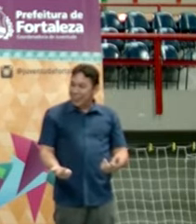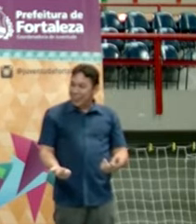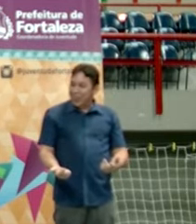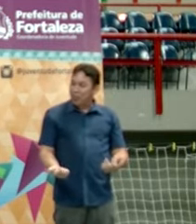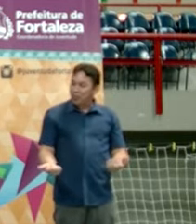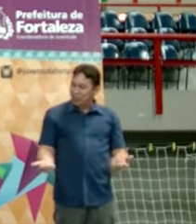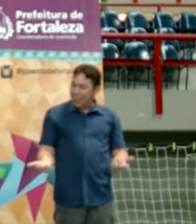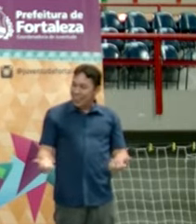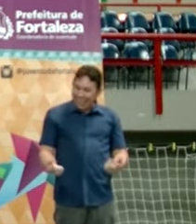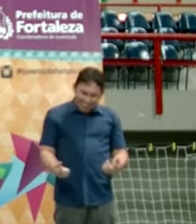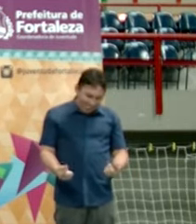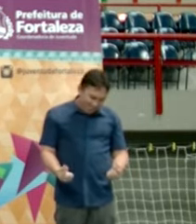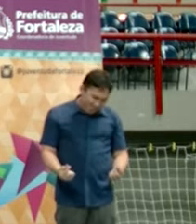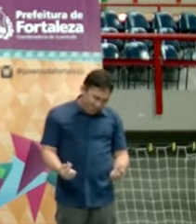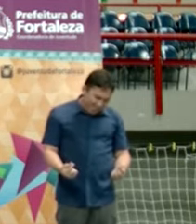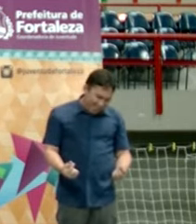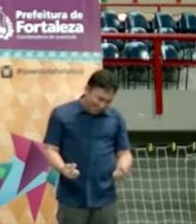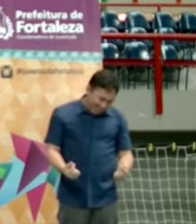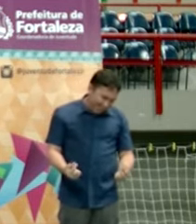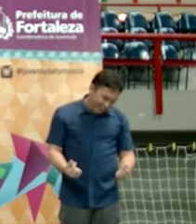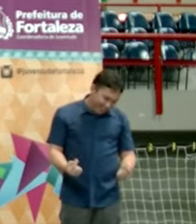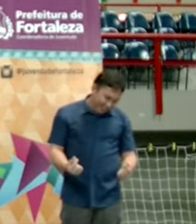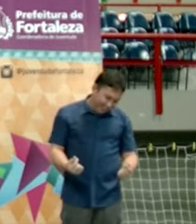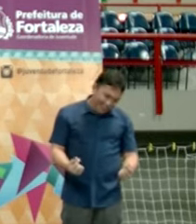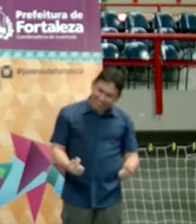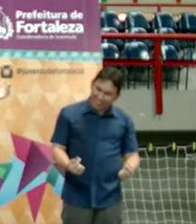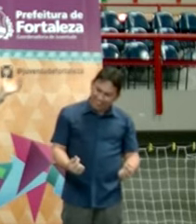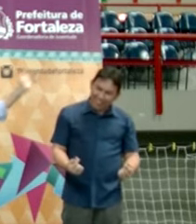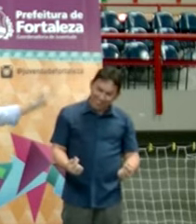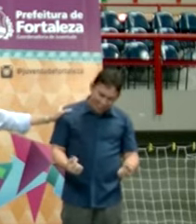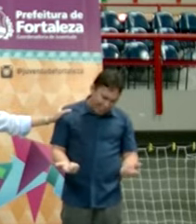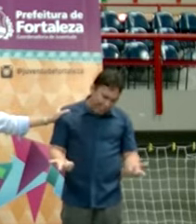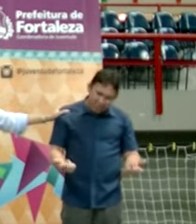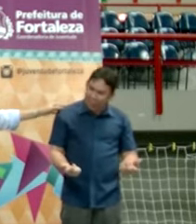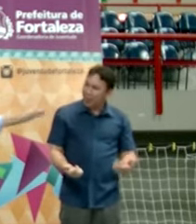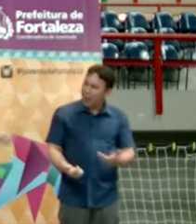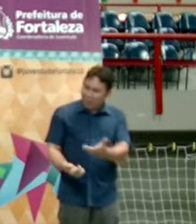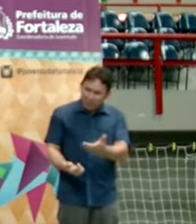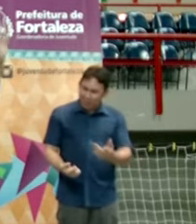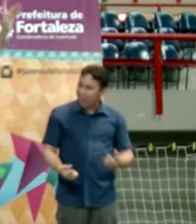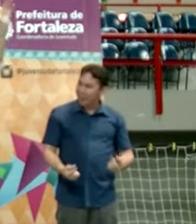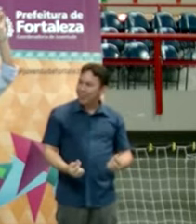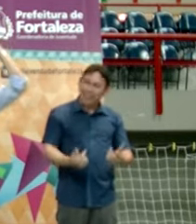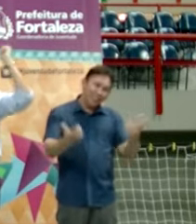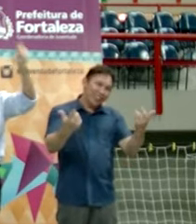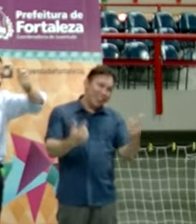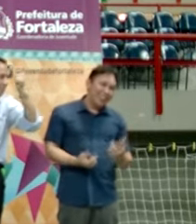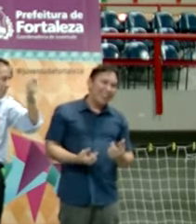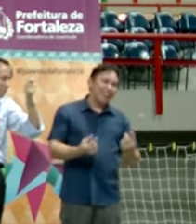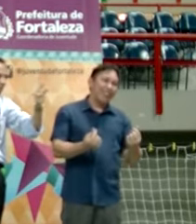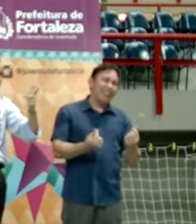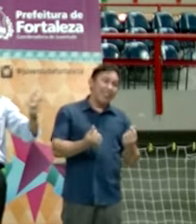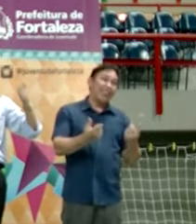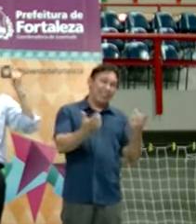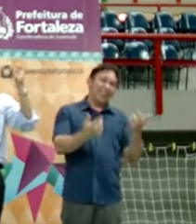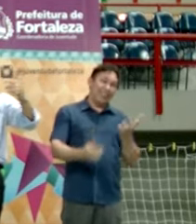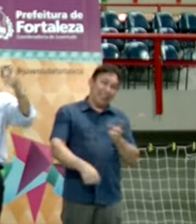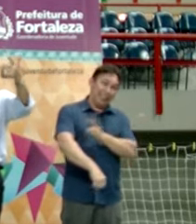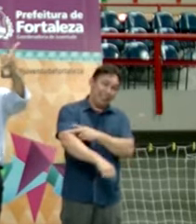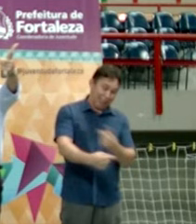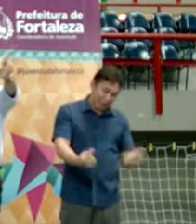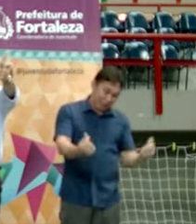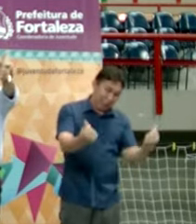contando os centavos, é? Ah tá, se fosse verdade, tá bom, mas não faz mal, e aí meu amigo